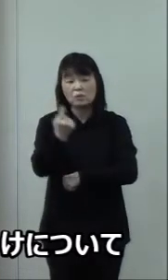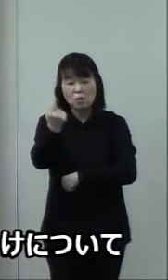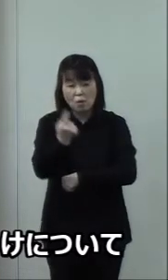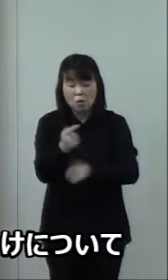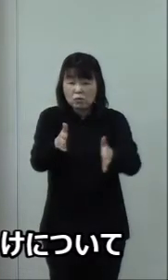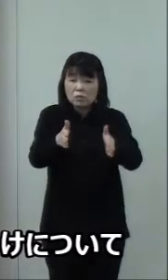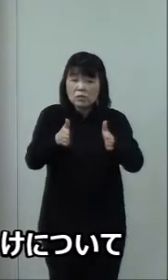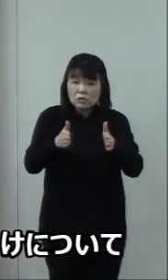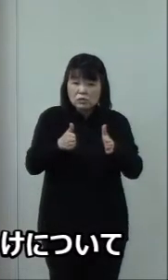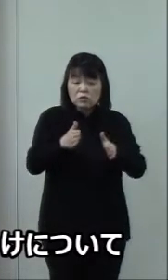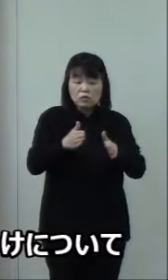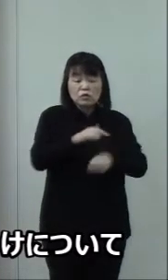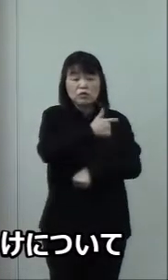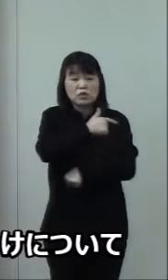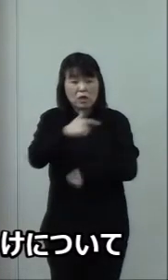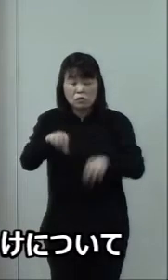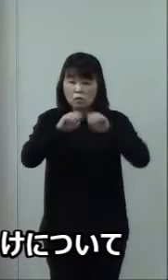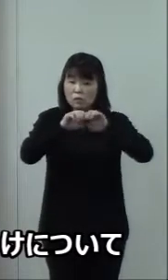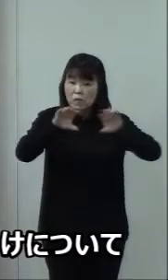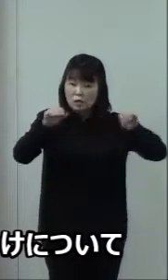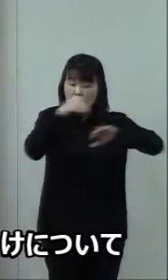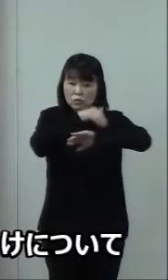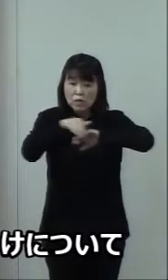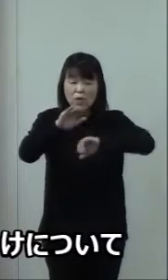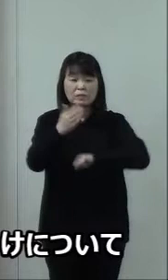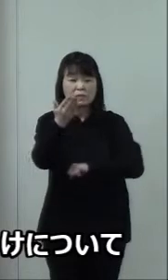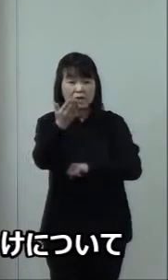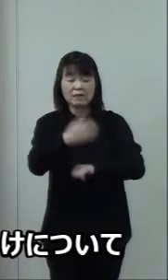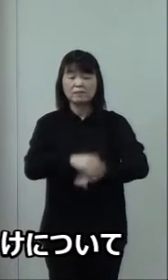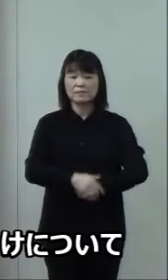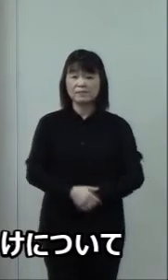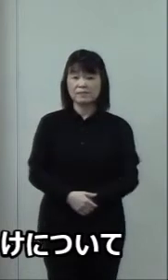自粛など何かしら呼びかけるご予定はございますか。